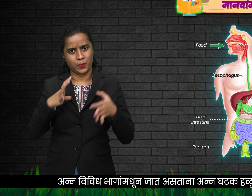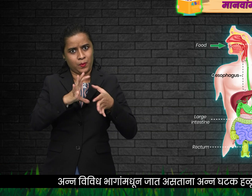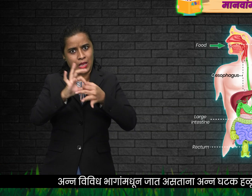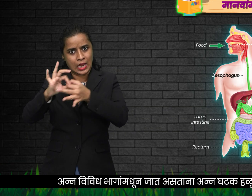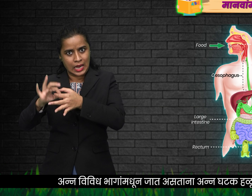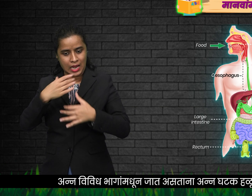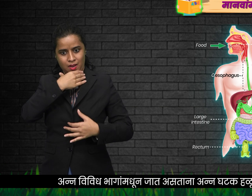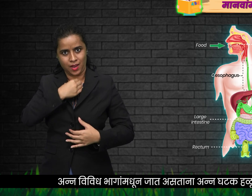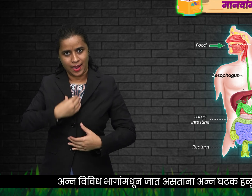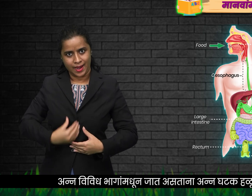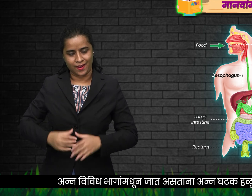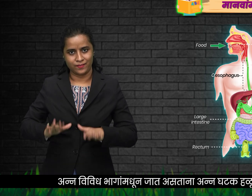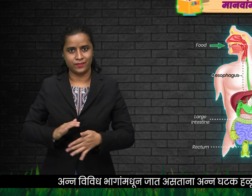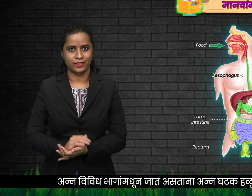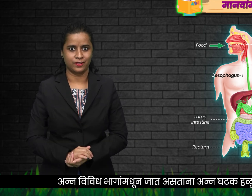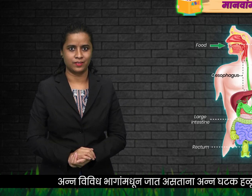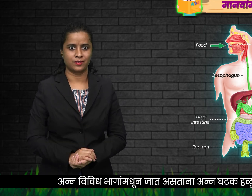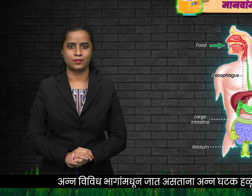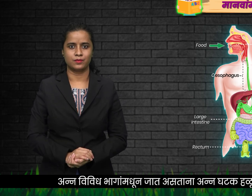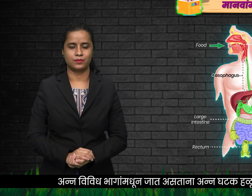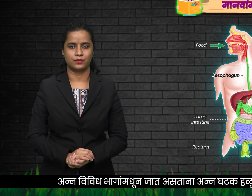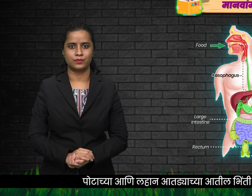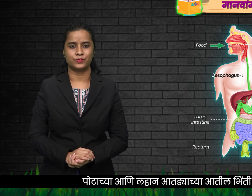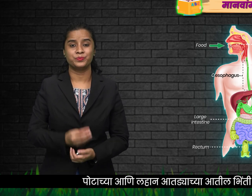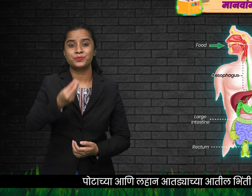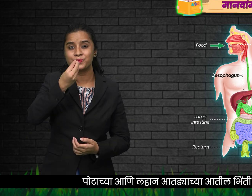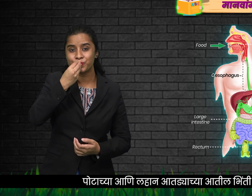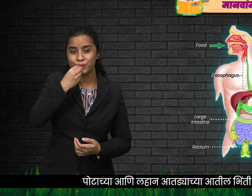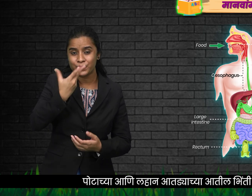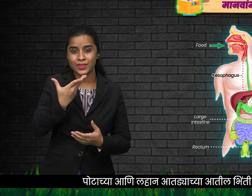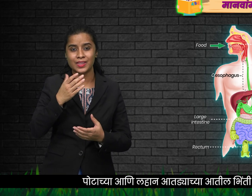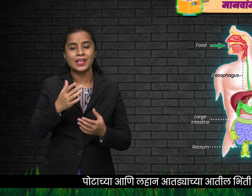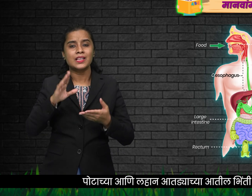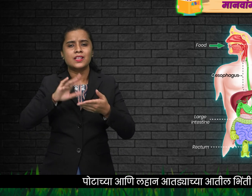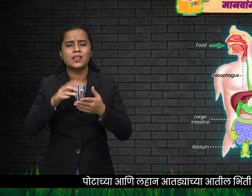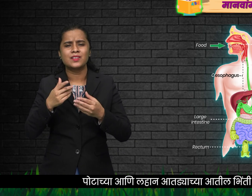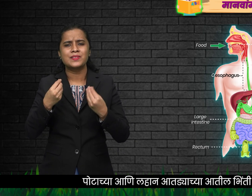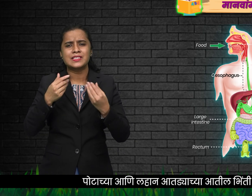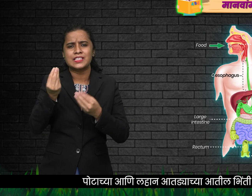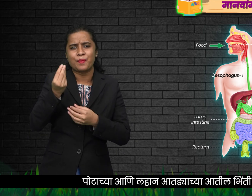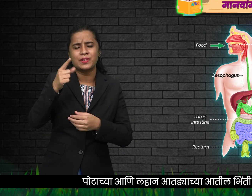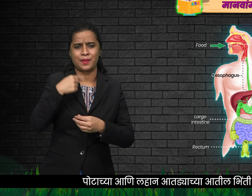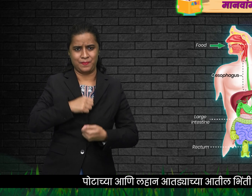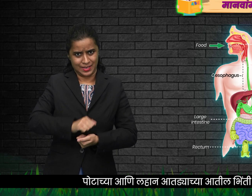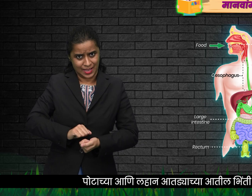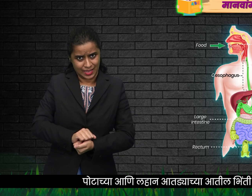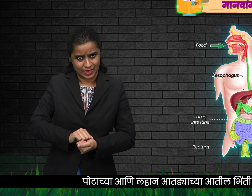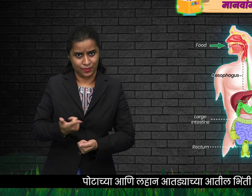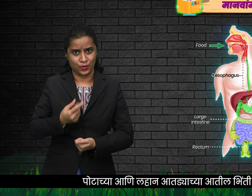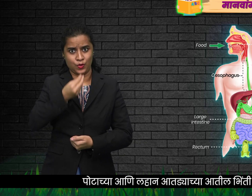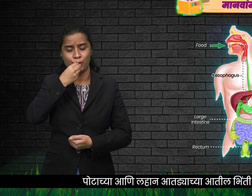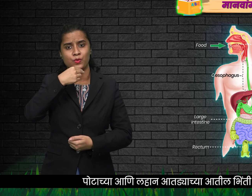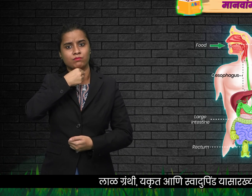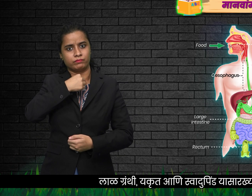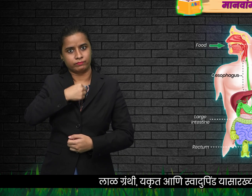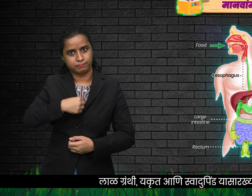असताना अन्न घटक हळूहळू पचतात. पोटाच्या आणि लहान आतड्याच्या आतील भिंती